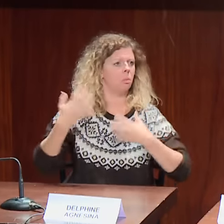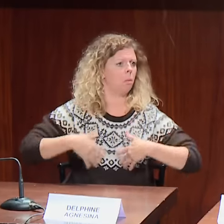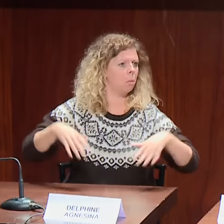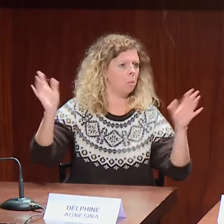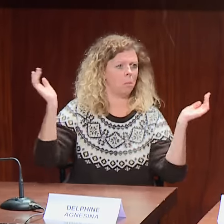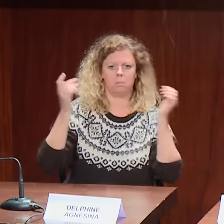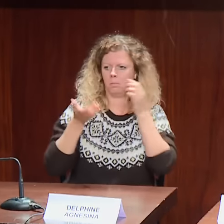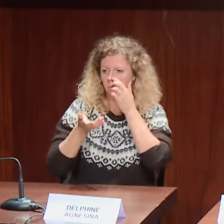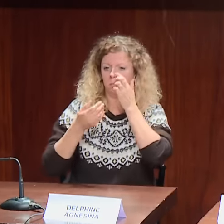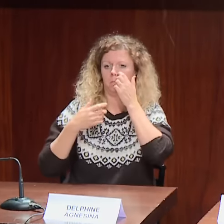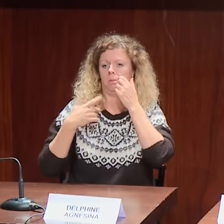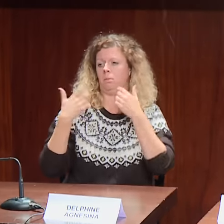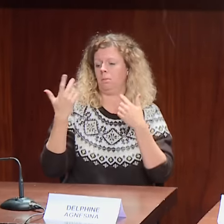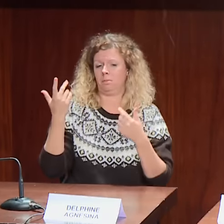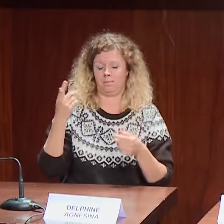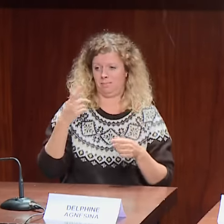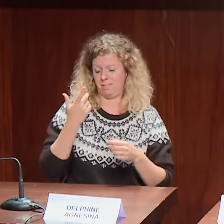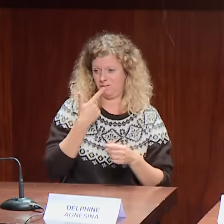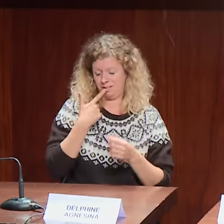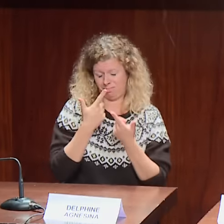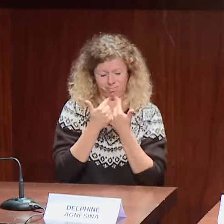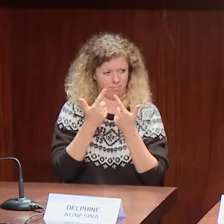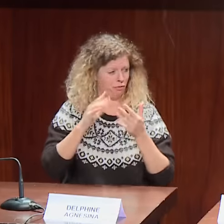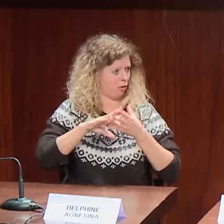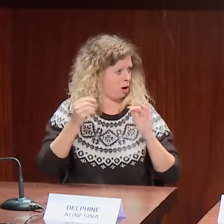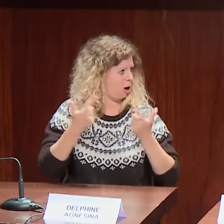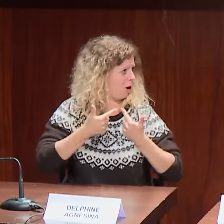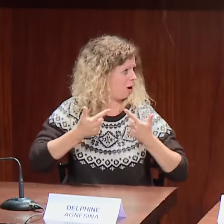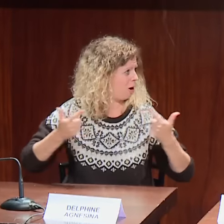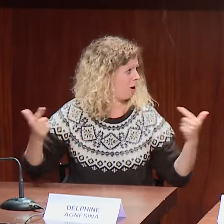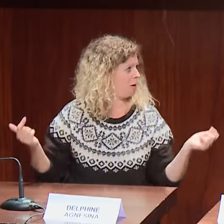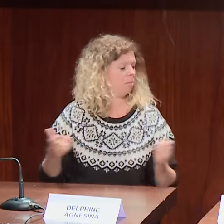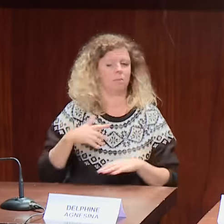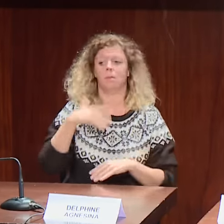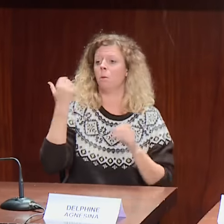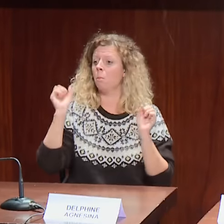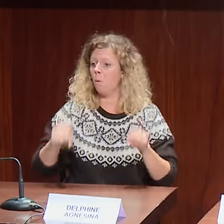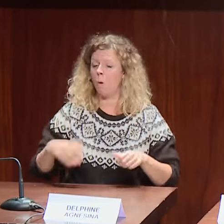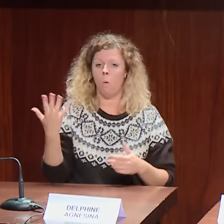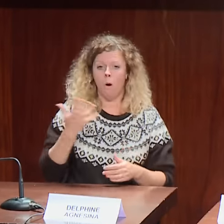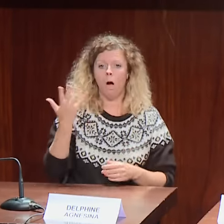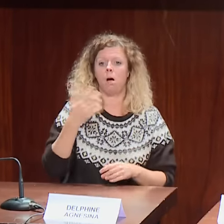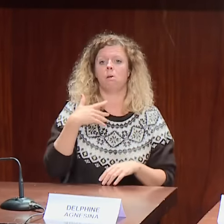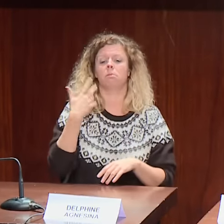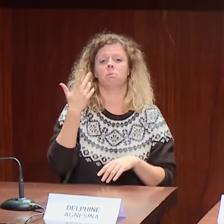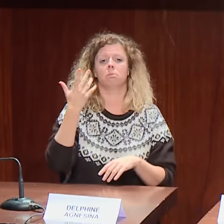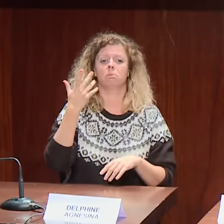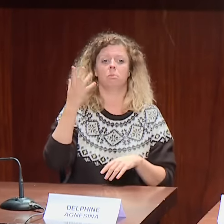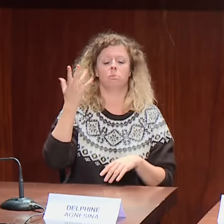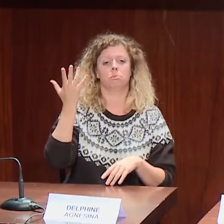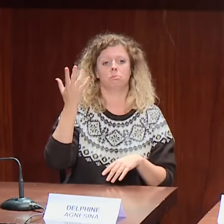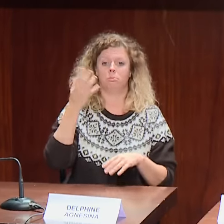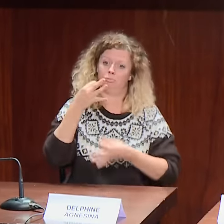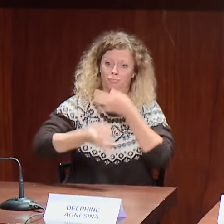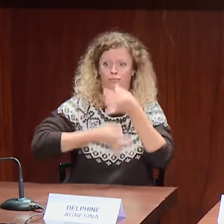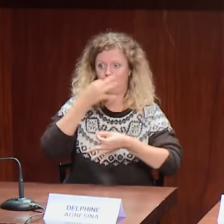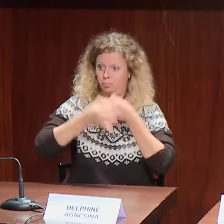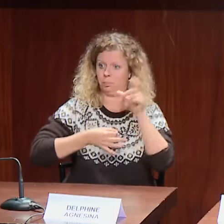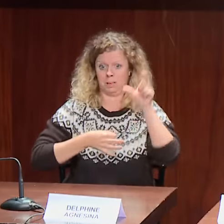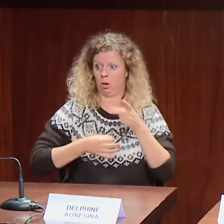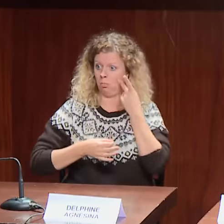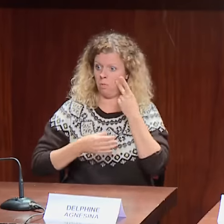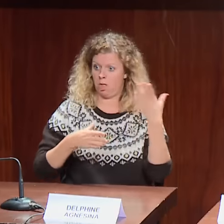à des profils complètement différents pour donner ses comptes. Et ça a pu prendre des formes complètement diverses et